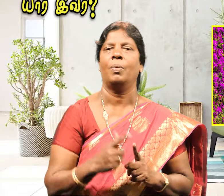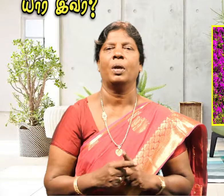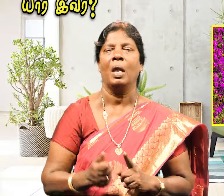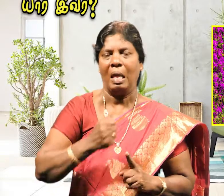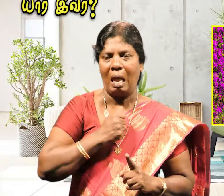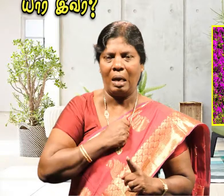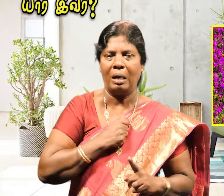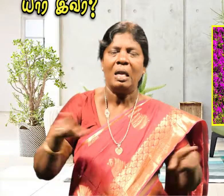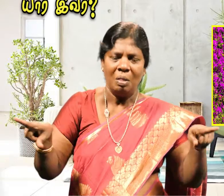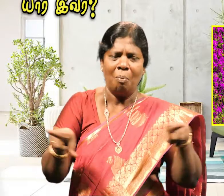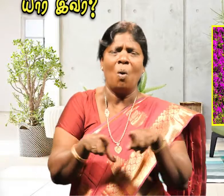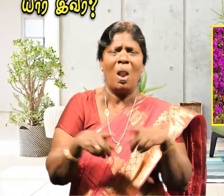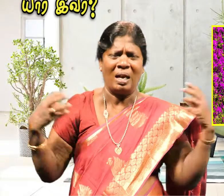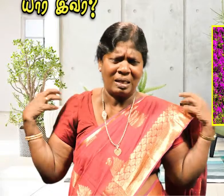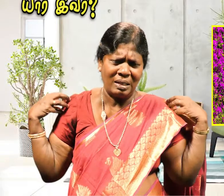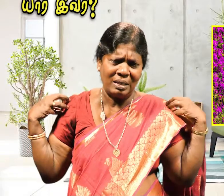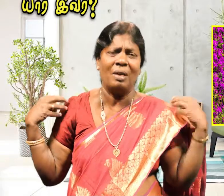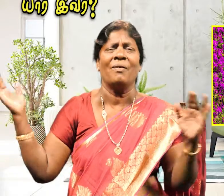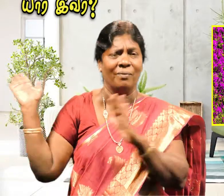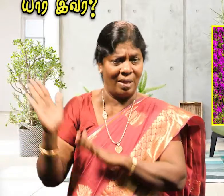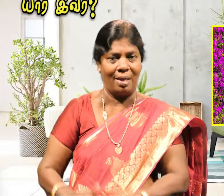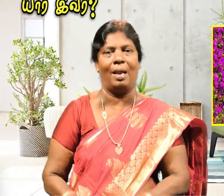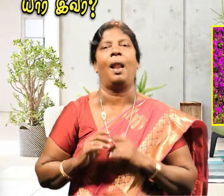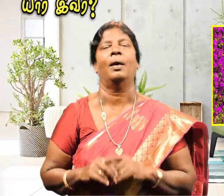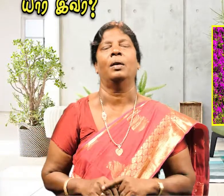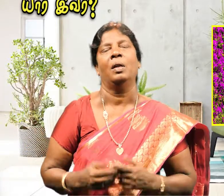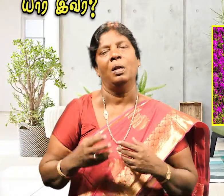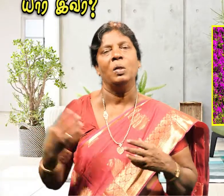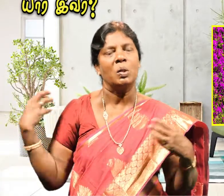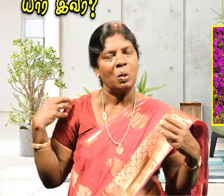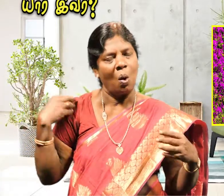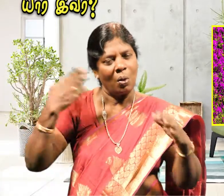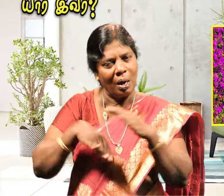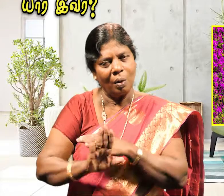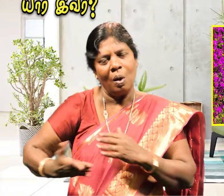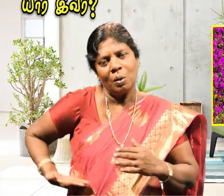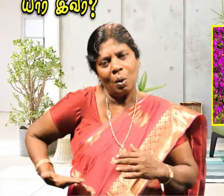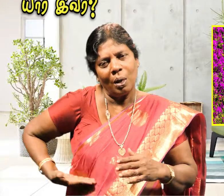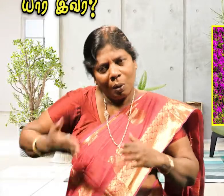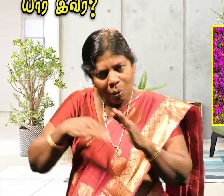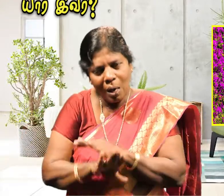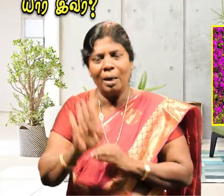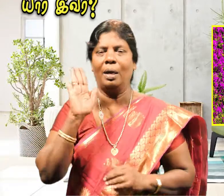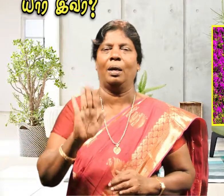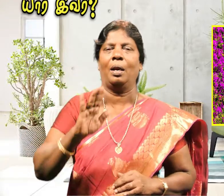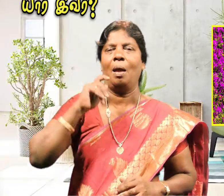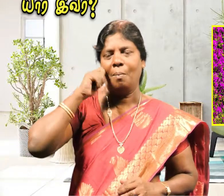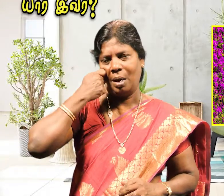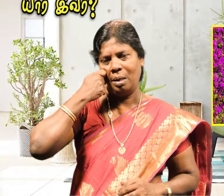சொல்லுகிறார், எங்களுக்கு அப்படிப்பட்ட சோதனைகள் வருவதினாலே சோதனைகளுக்குள் இருக்கிற